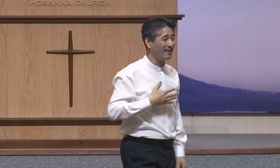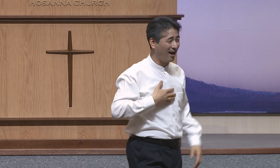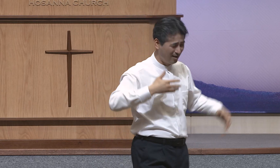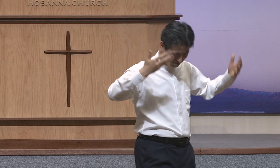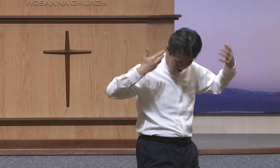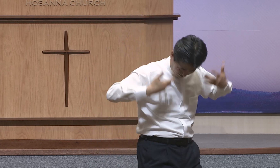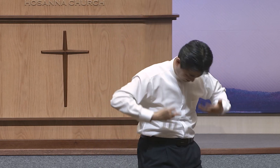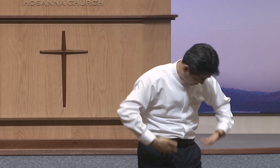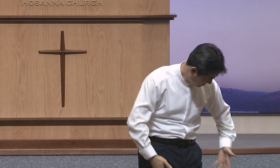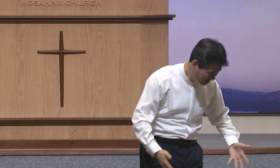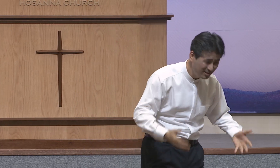나를